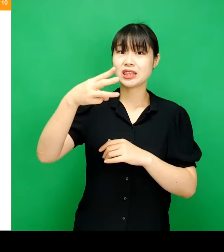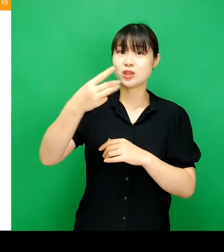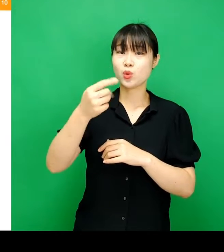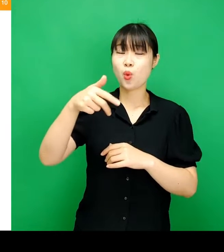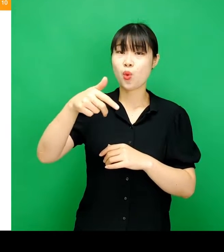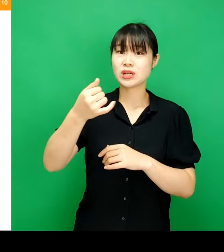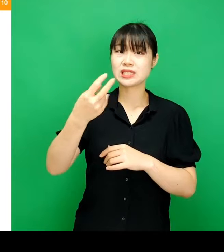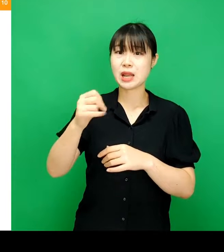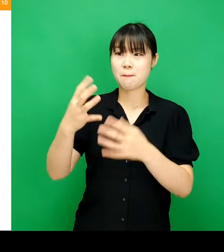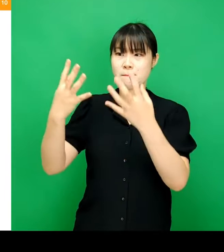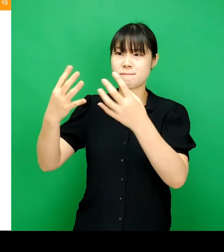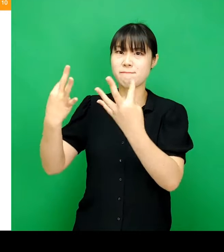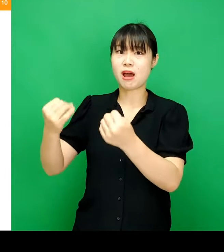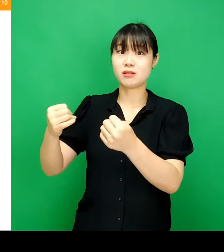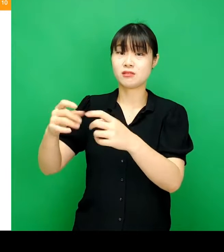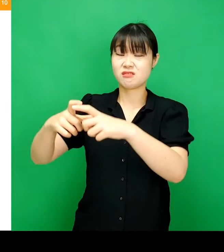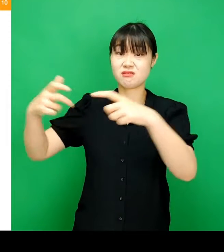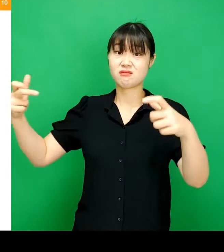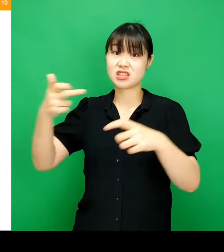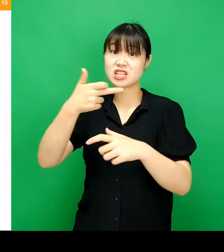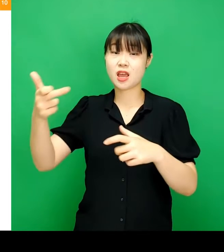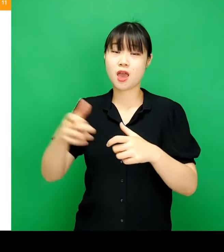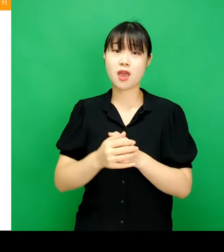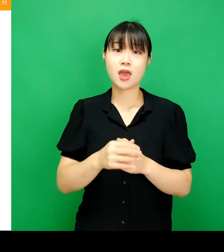카토그램 지도에서는 매우 크게 나타납니다.